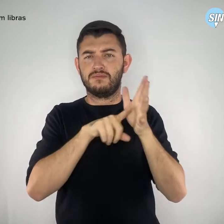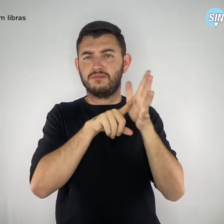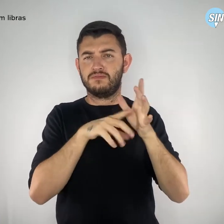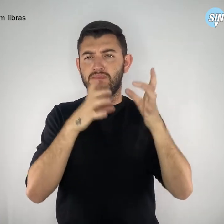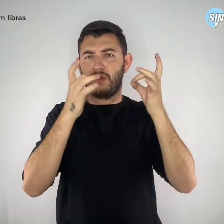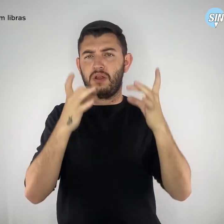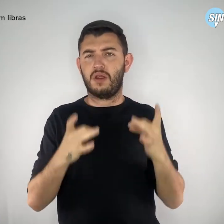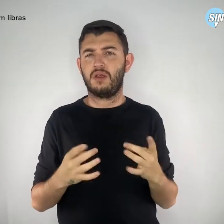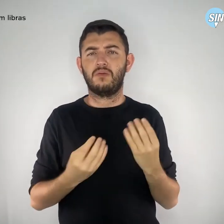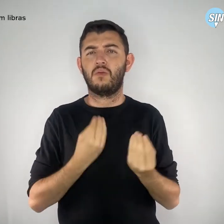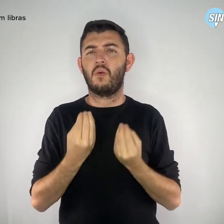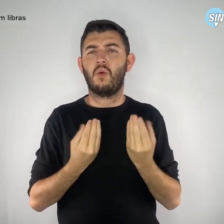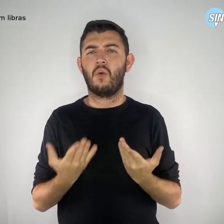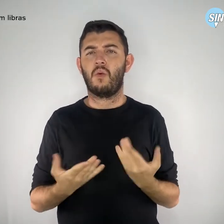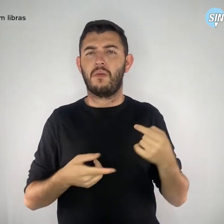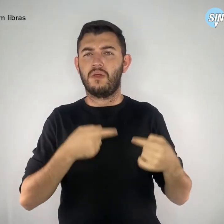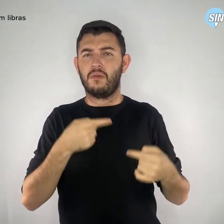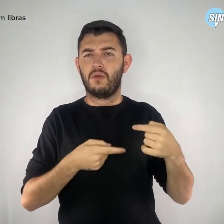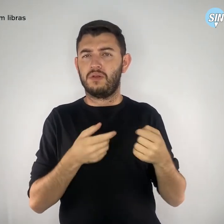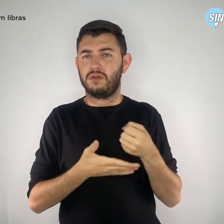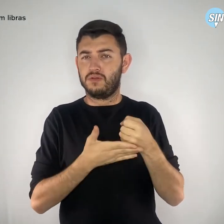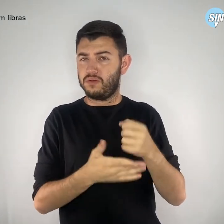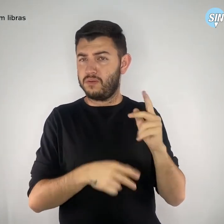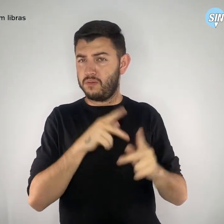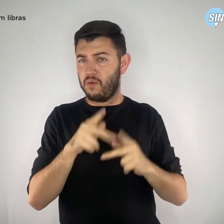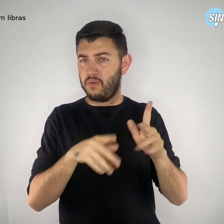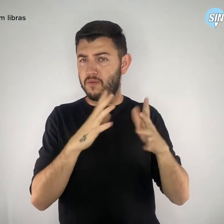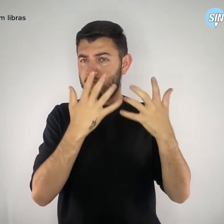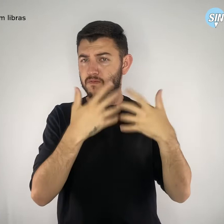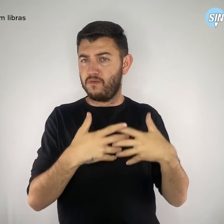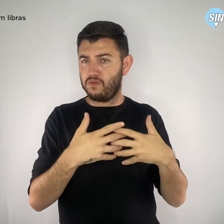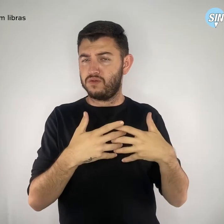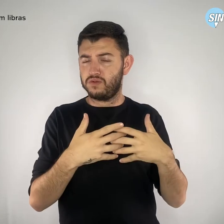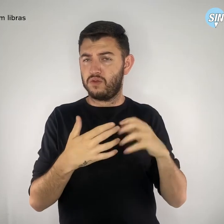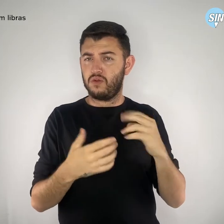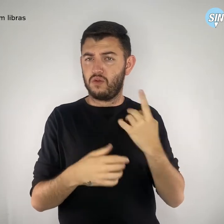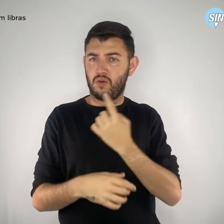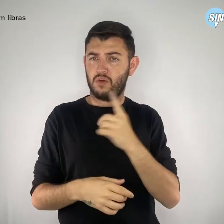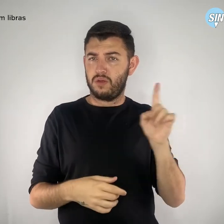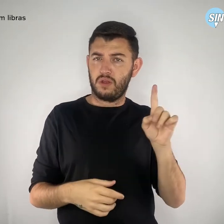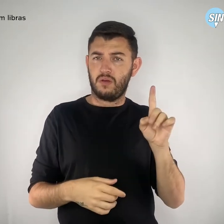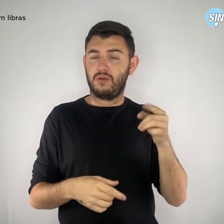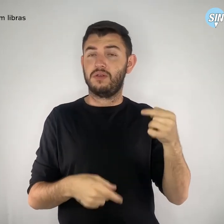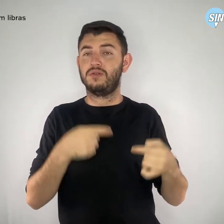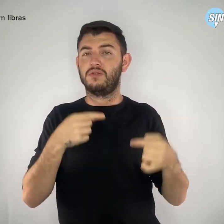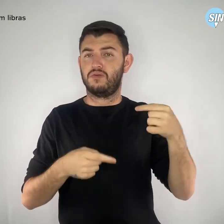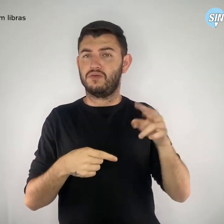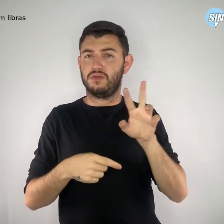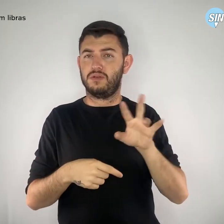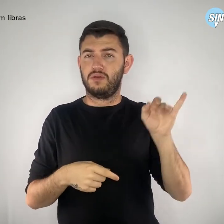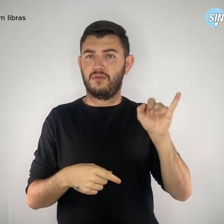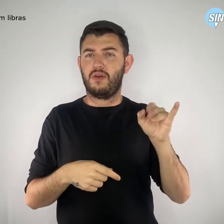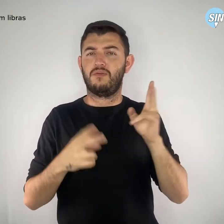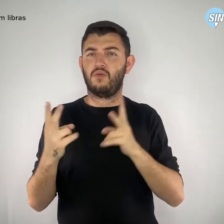política pública funcionou para, então, discutir se deve ser ampliada,